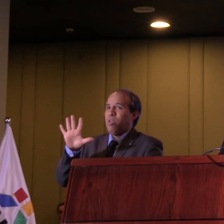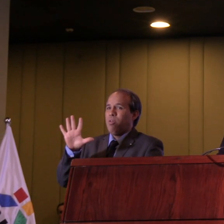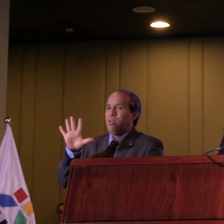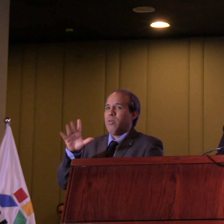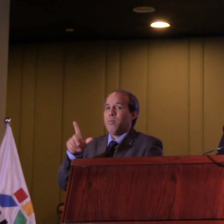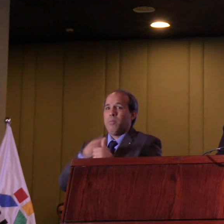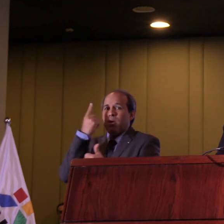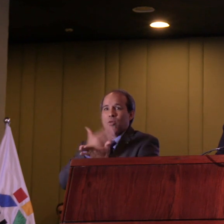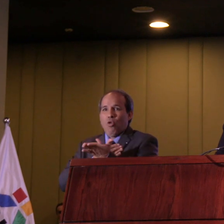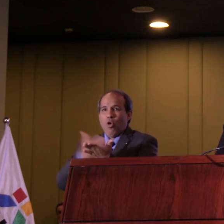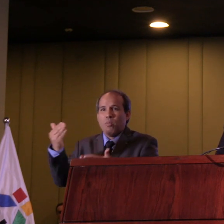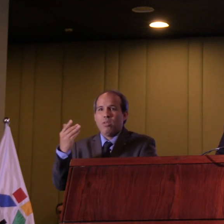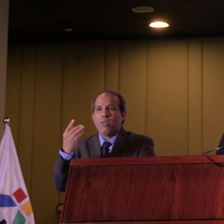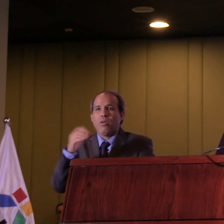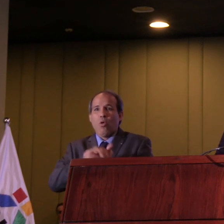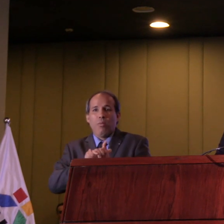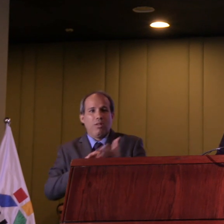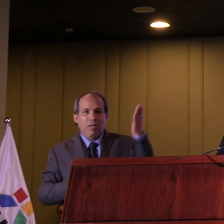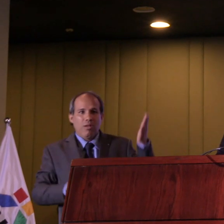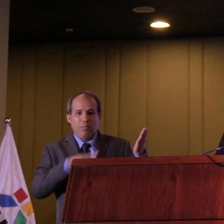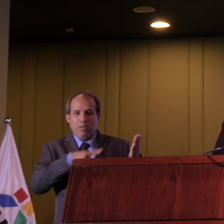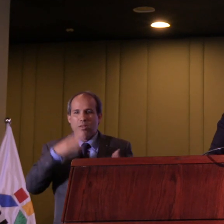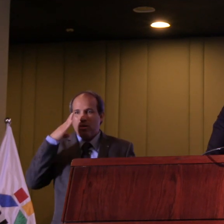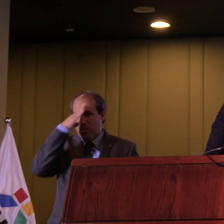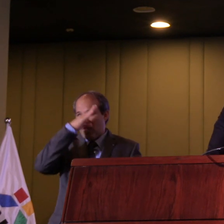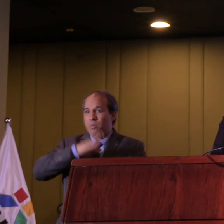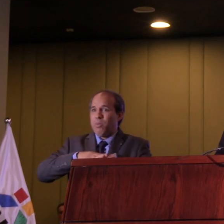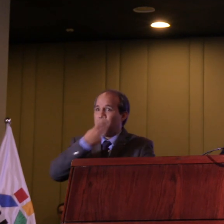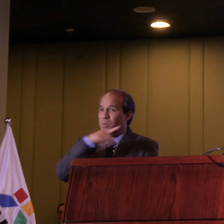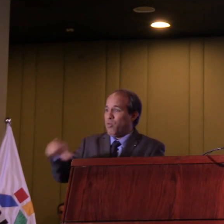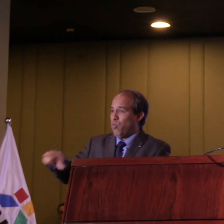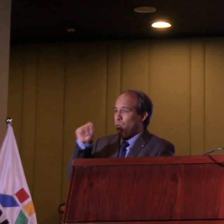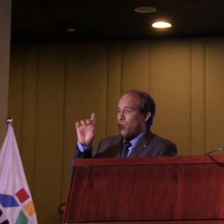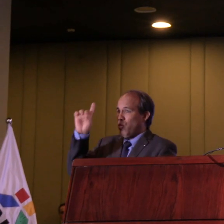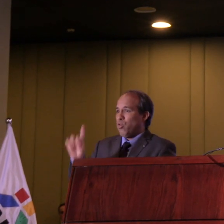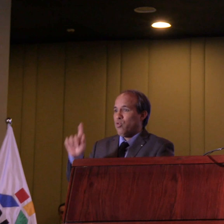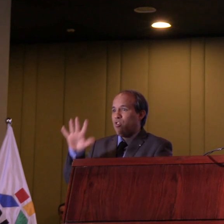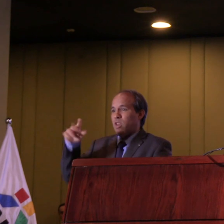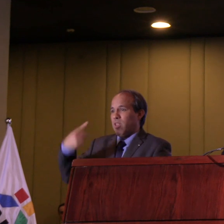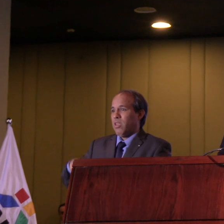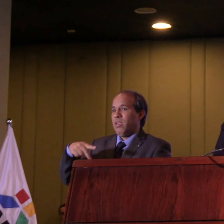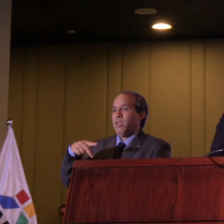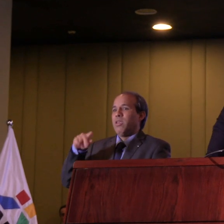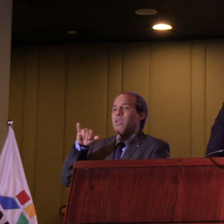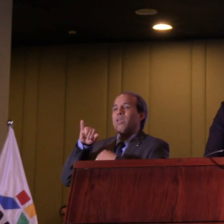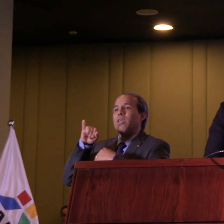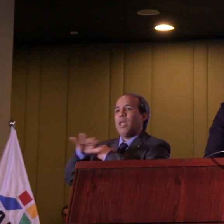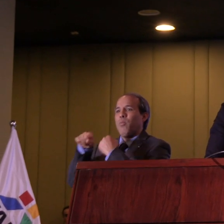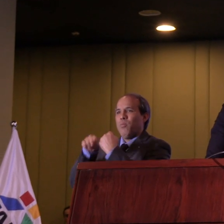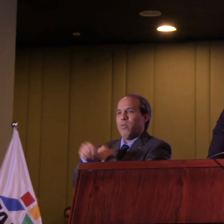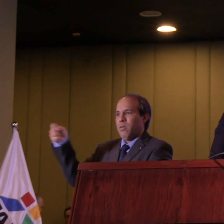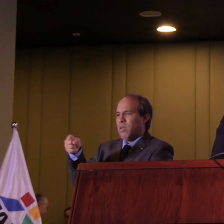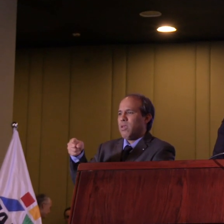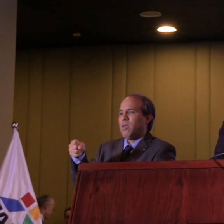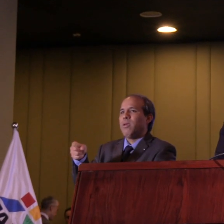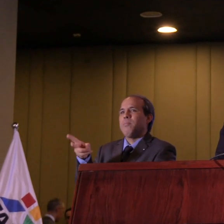palavras cumprimentando o senhor presidente da República pela escolha para a diretoria-geral brasileira de Itaipu. Como eu